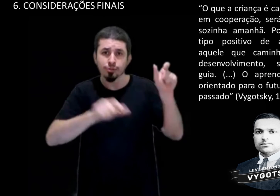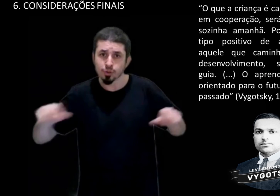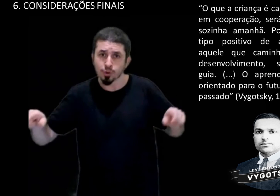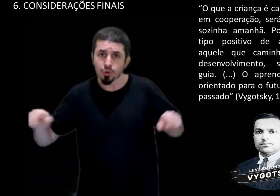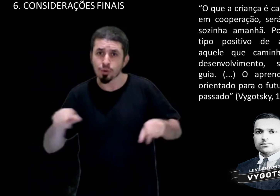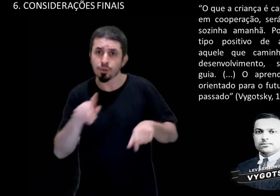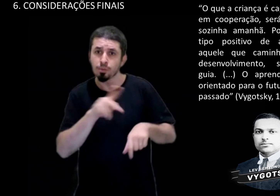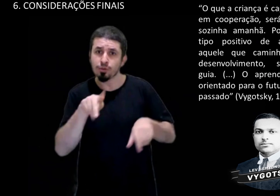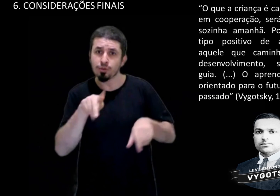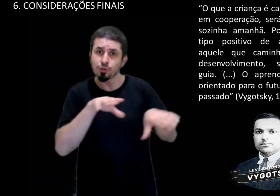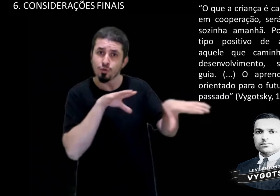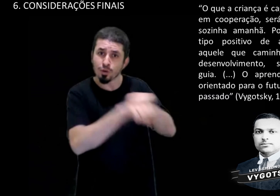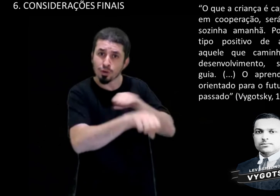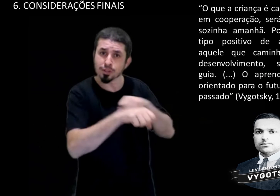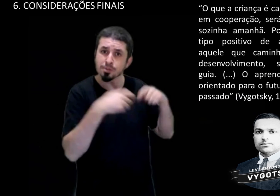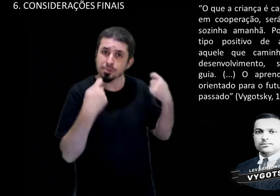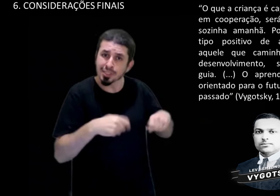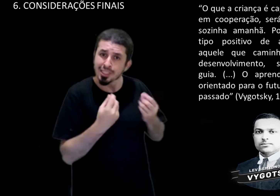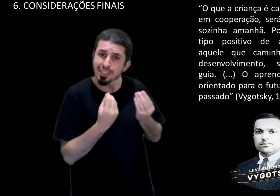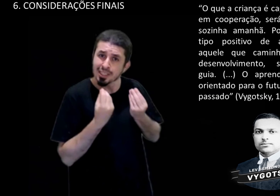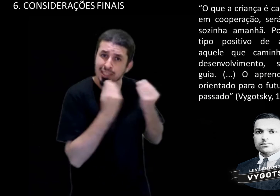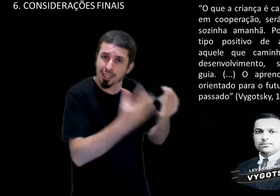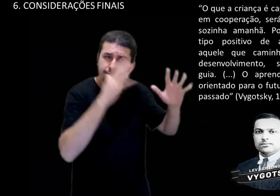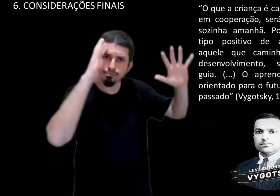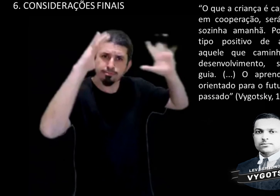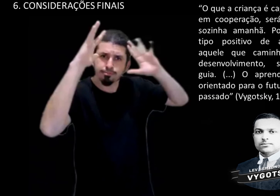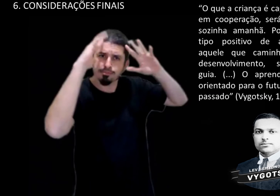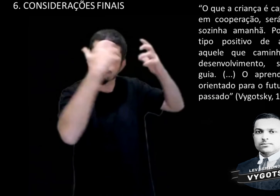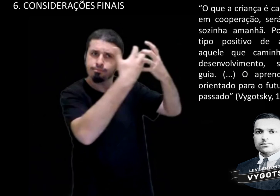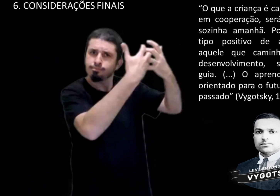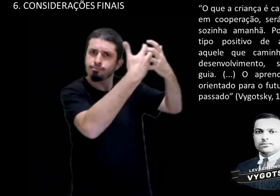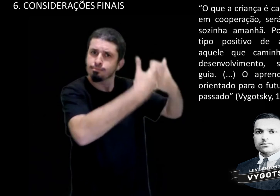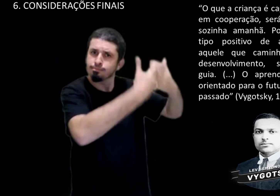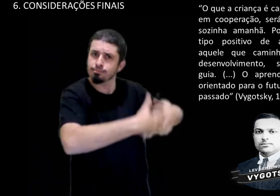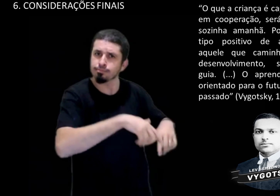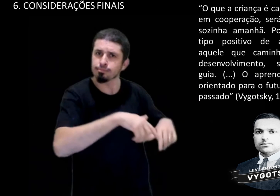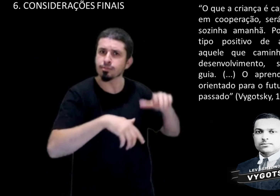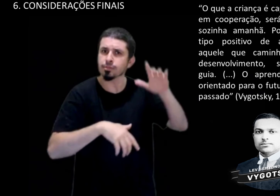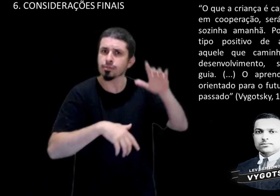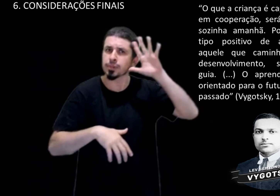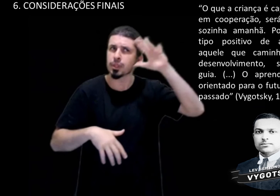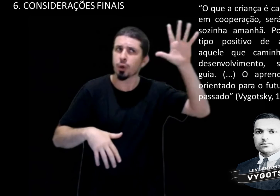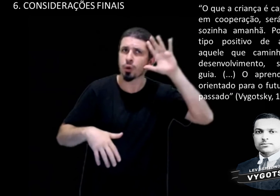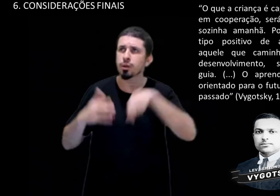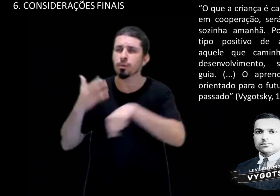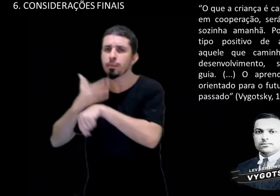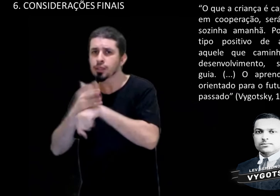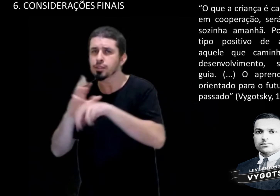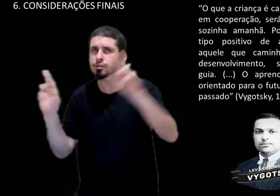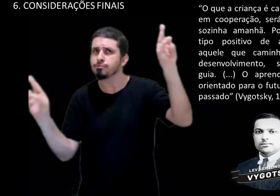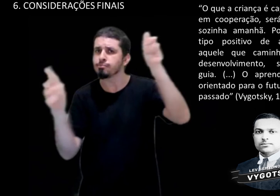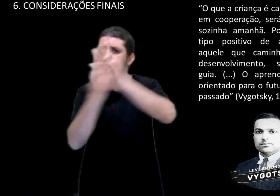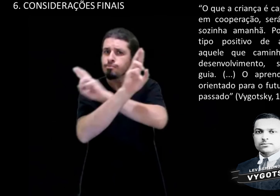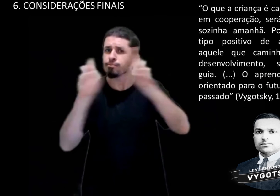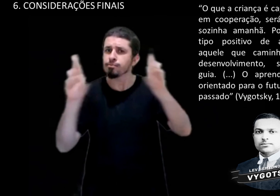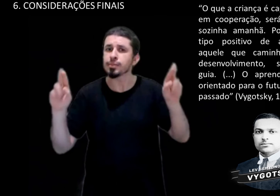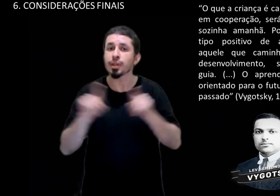continuada. Dentro dessa perspectiva, a formação dos educadores deve favorecer uma reflexão